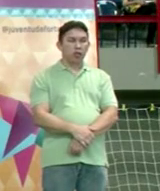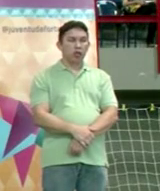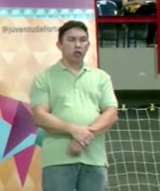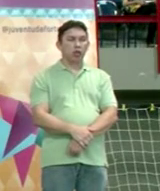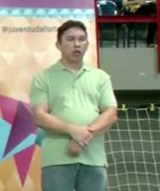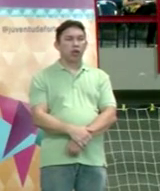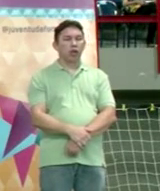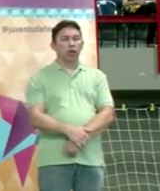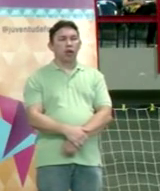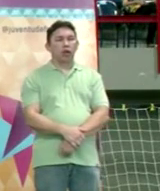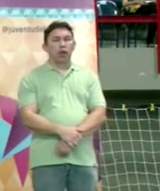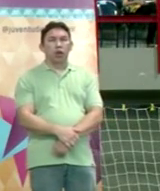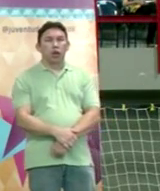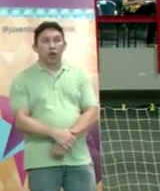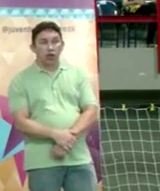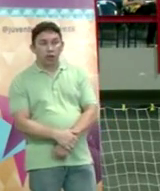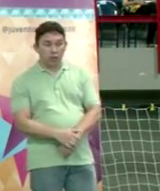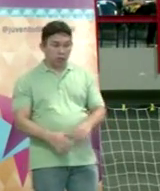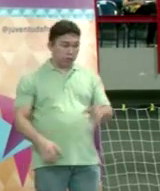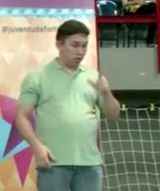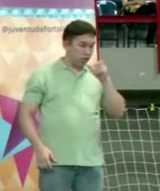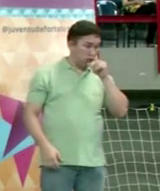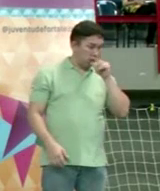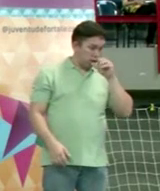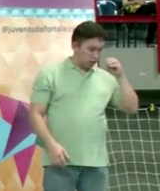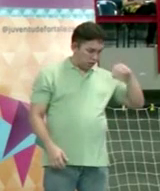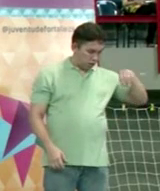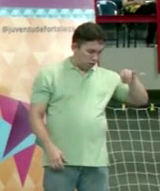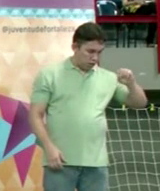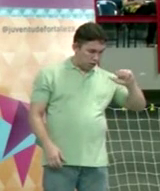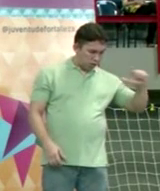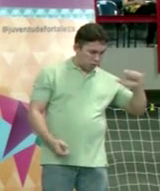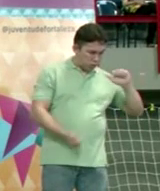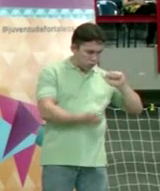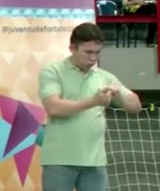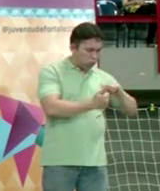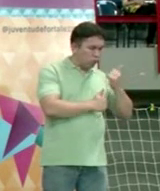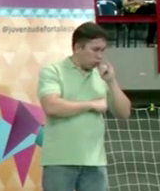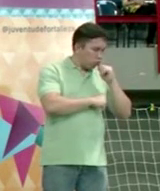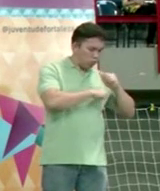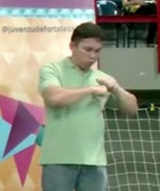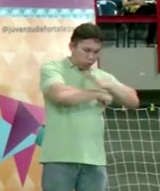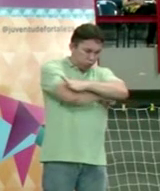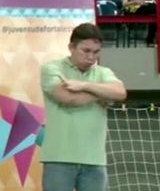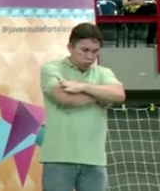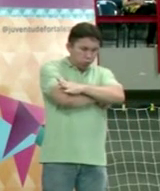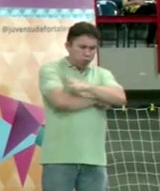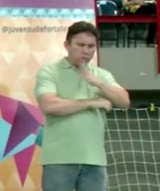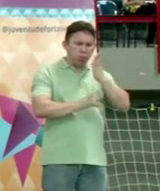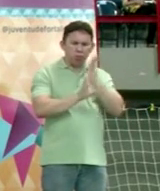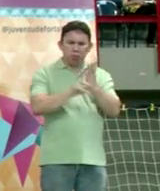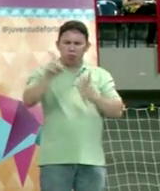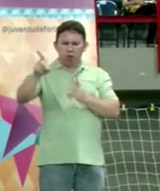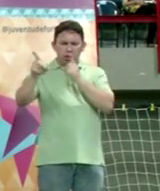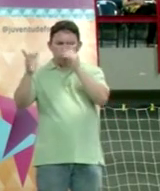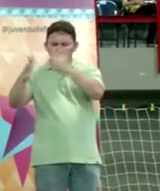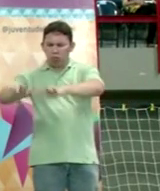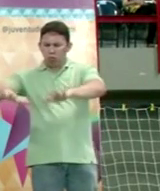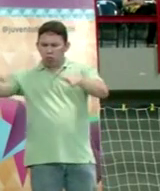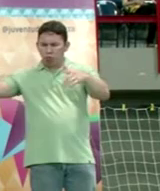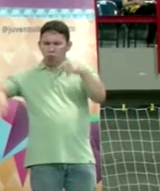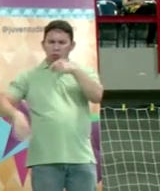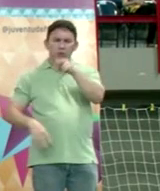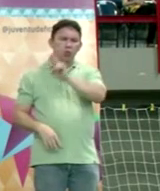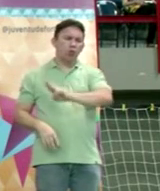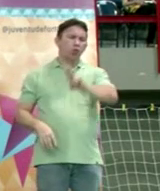Me perguntaram o seguinte, ó. Se a água mais o sal são condutores de energia, por que o mar, ou seja, a água do mar,